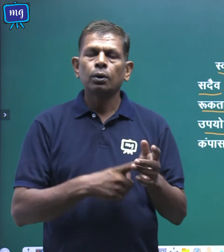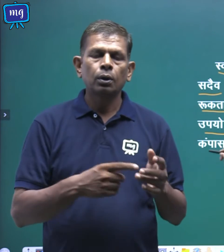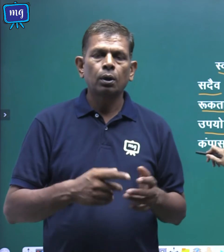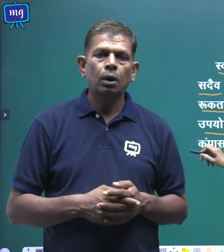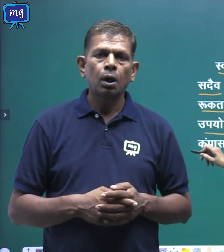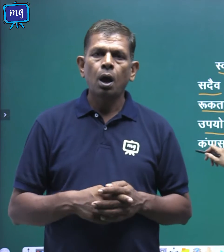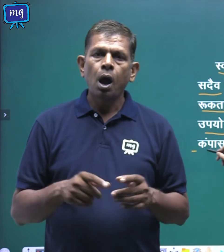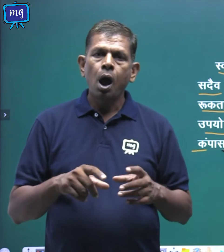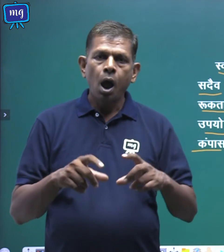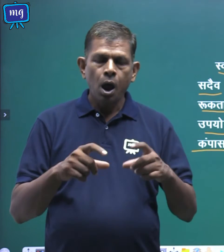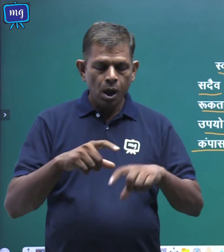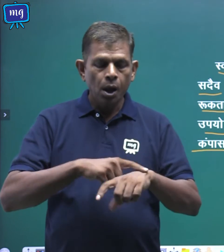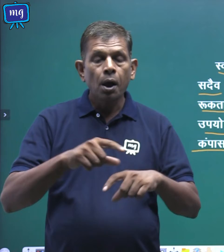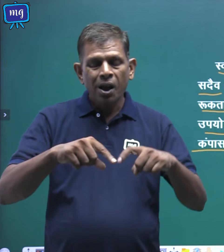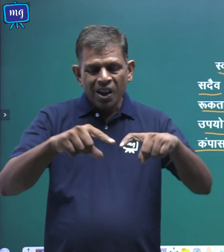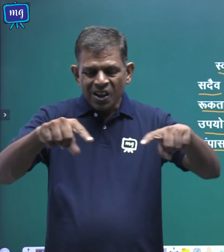कंपास में